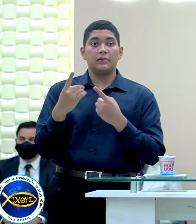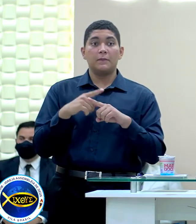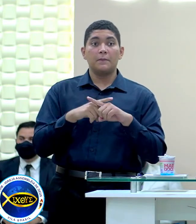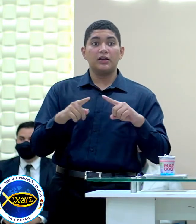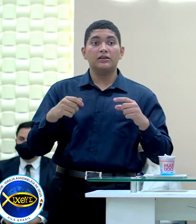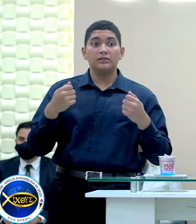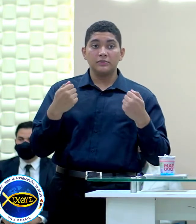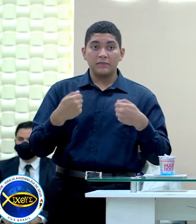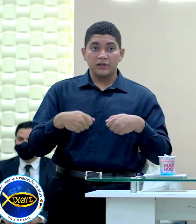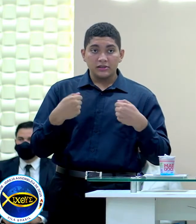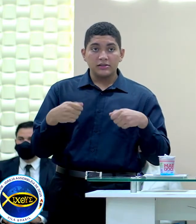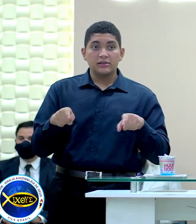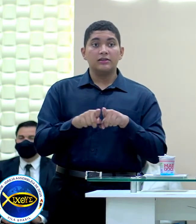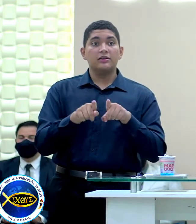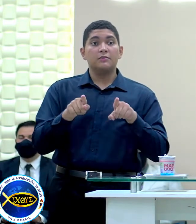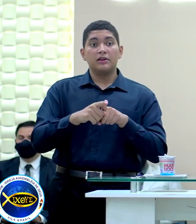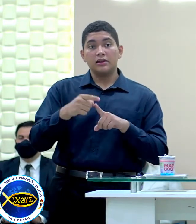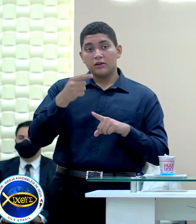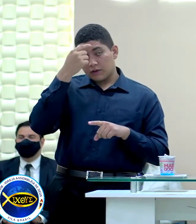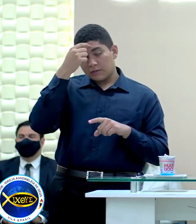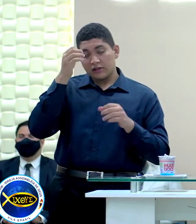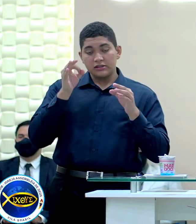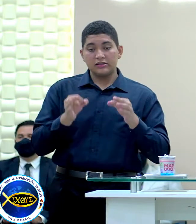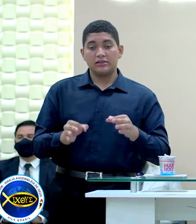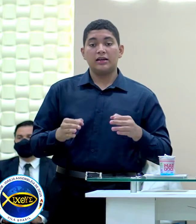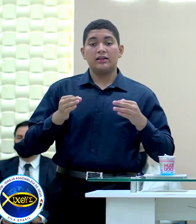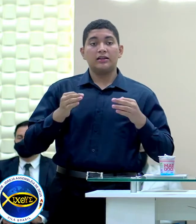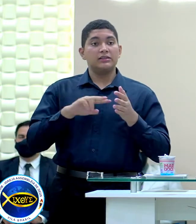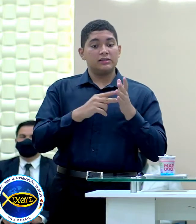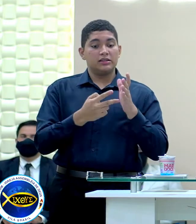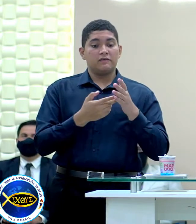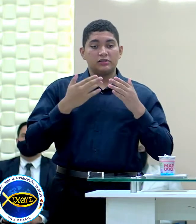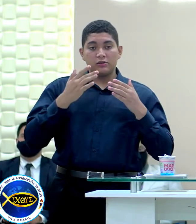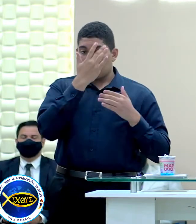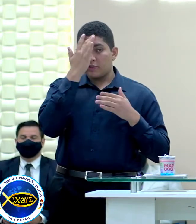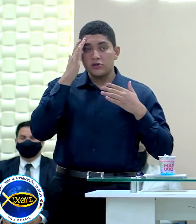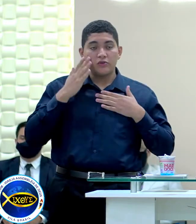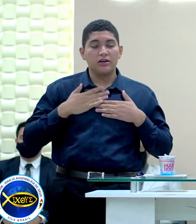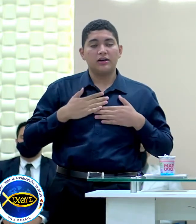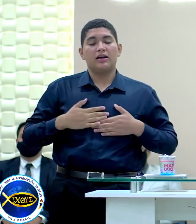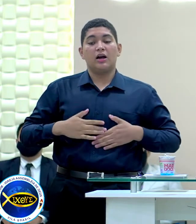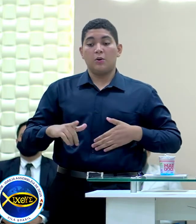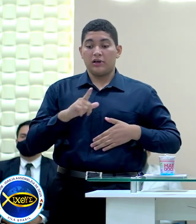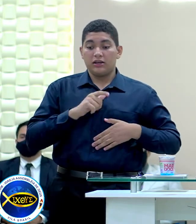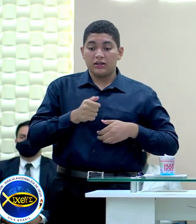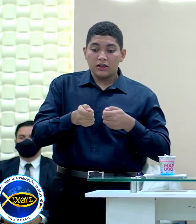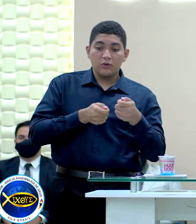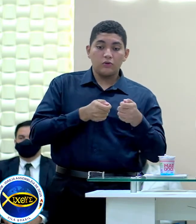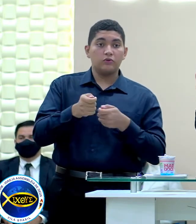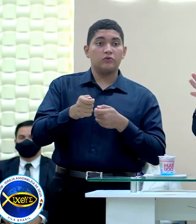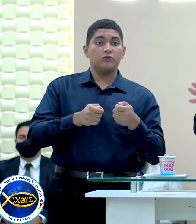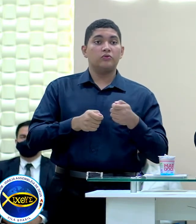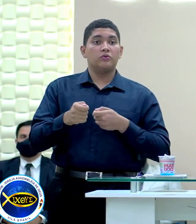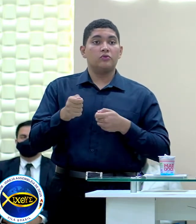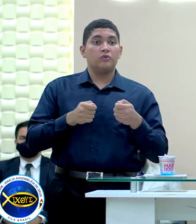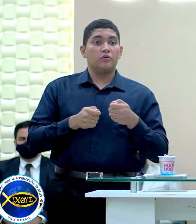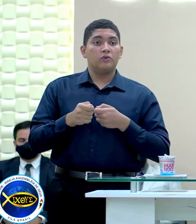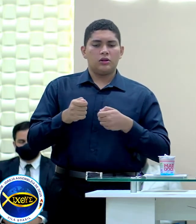Ser sóbrio significa ser calmo, estável, controlado, ponderar